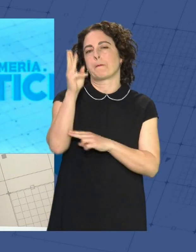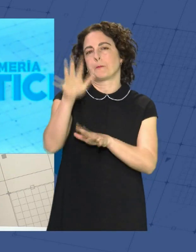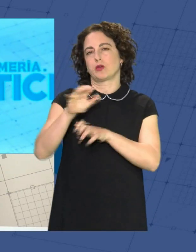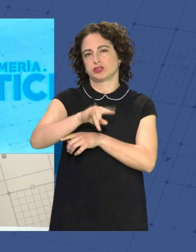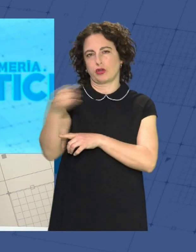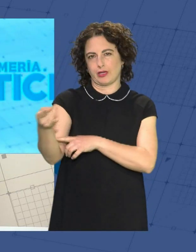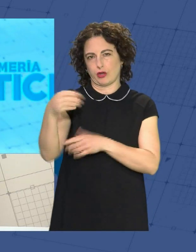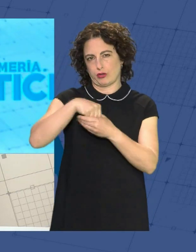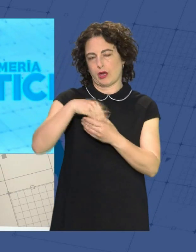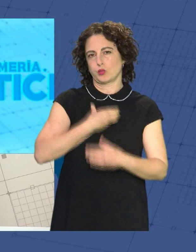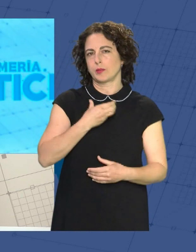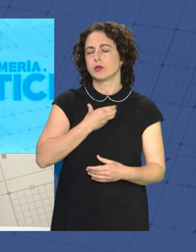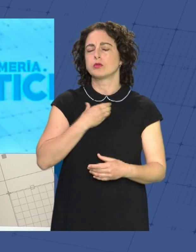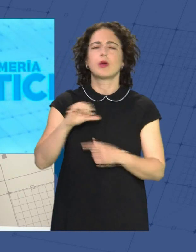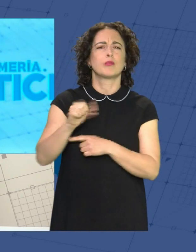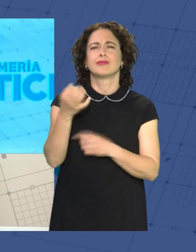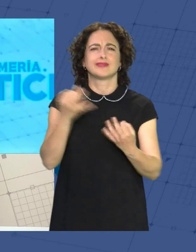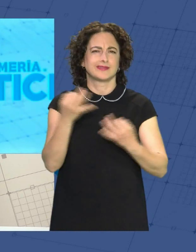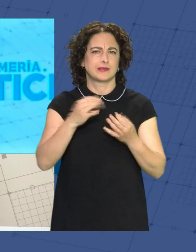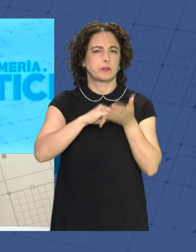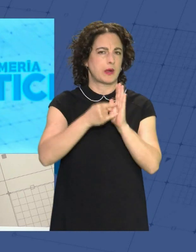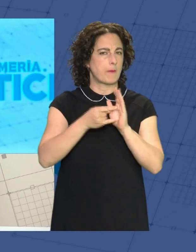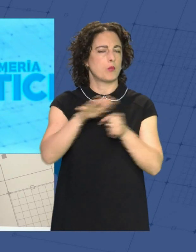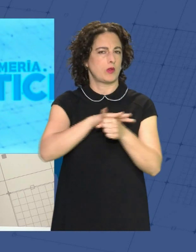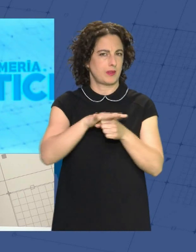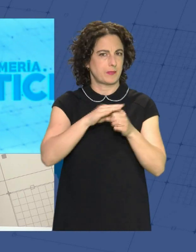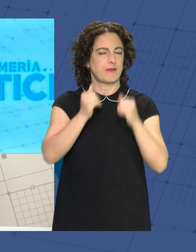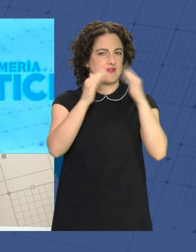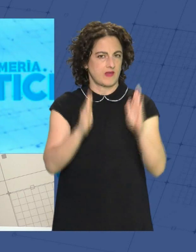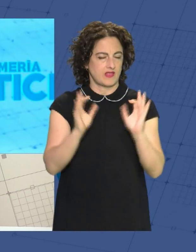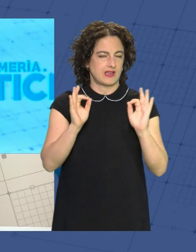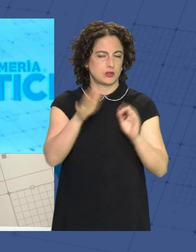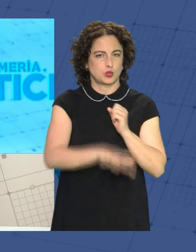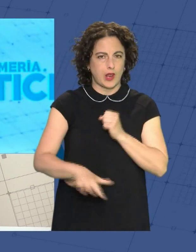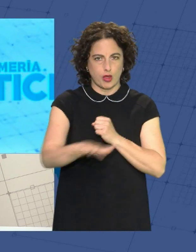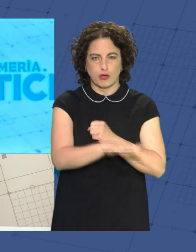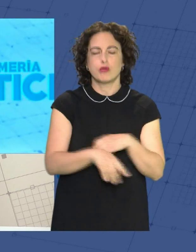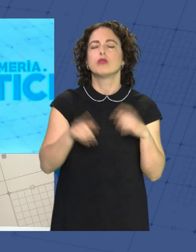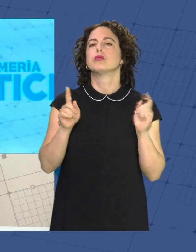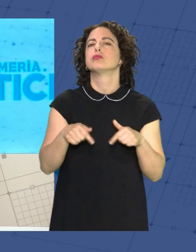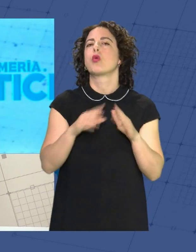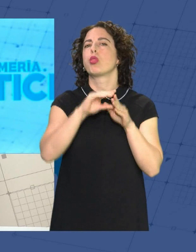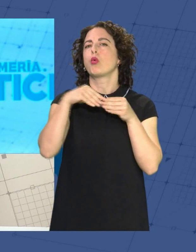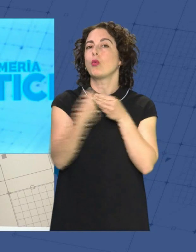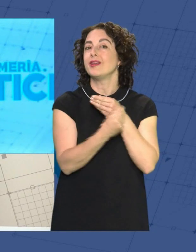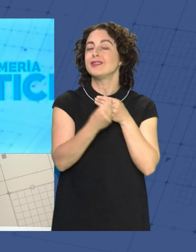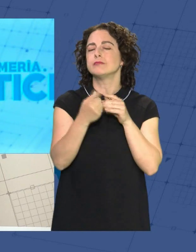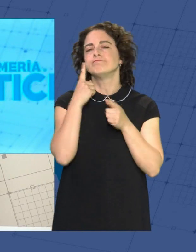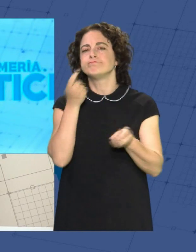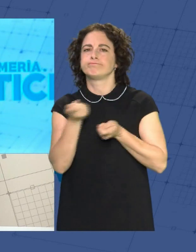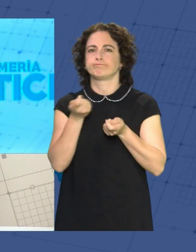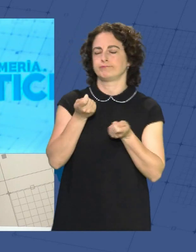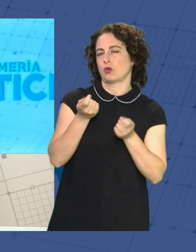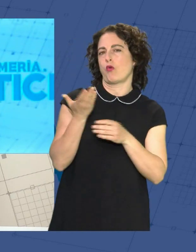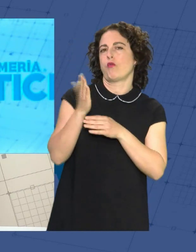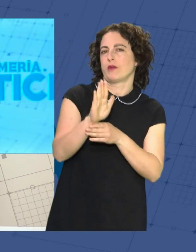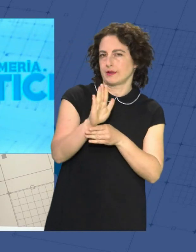Ayuntamiento, en el que se aprobaba el Plan Municipal de Vivienda y Suelo, un documento que regulará la oferta y la demanda de viviendas